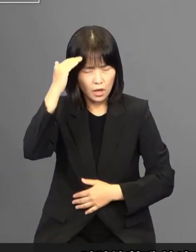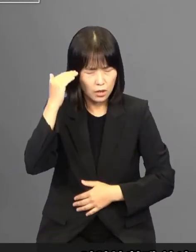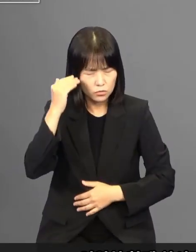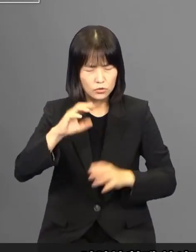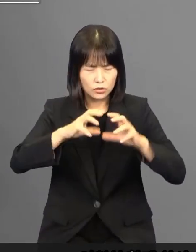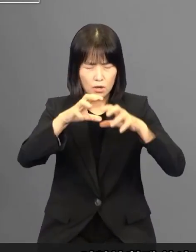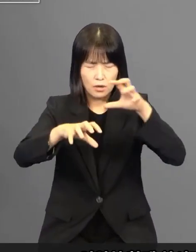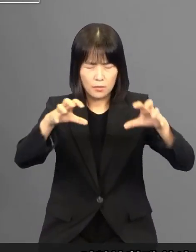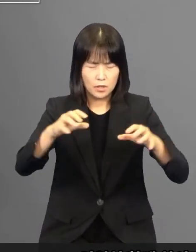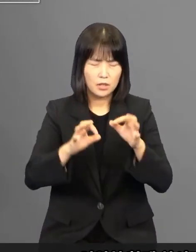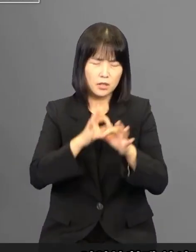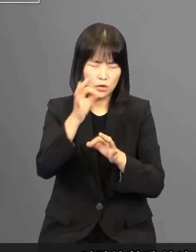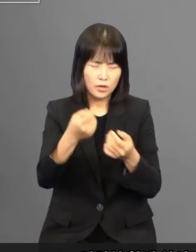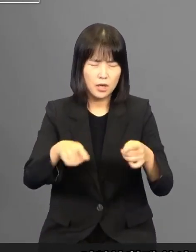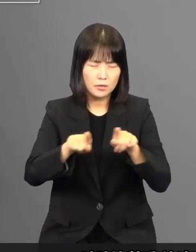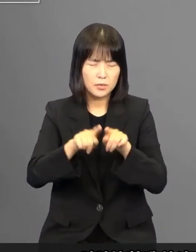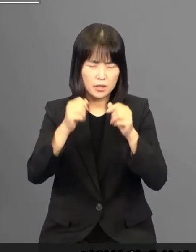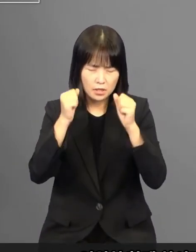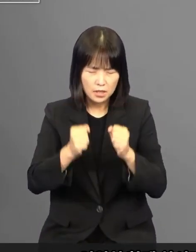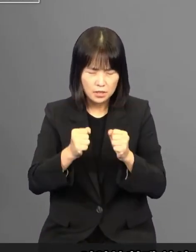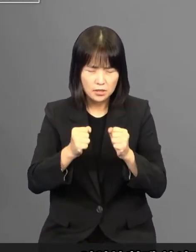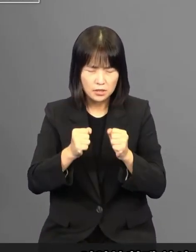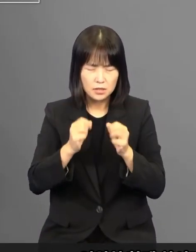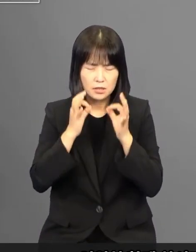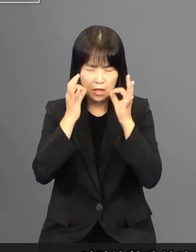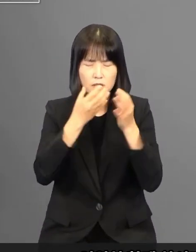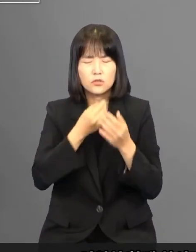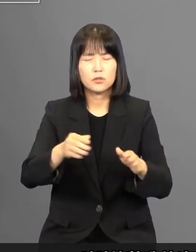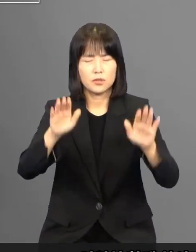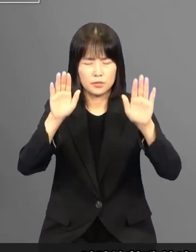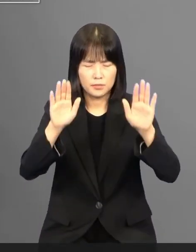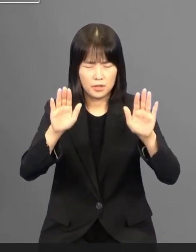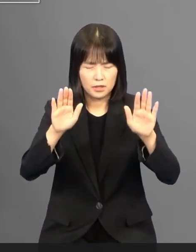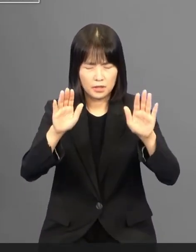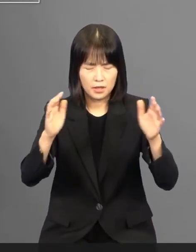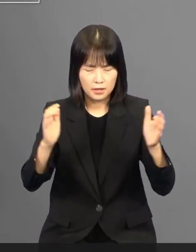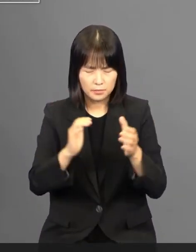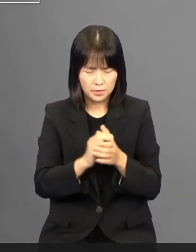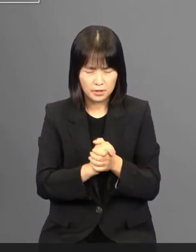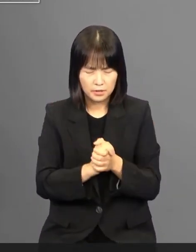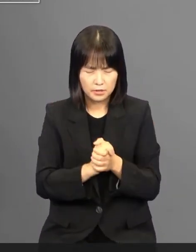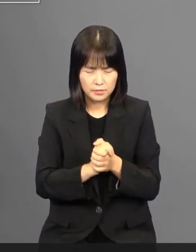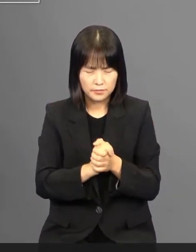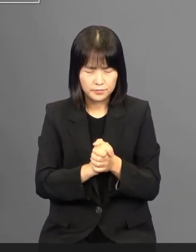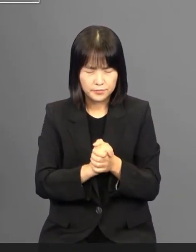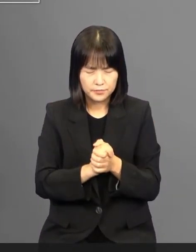열방 가운데 영원히 함께 하시기를 간절히 축원하옵나이다. 아멘.